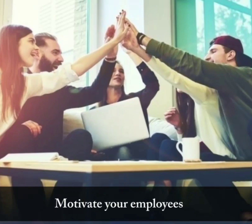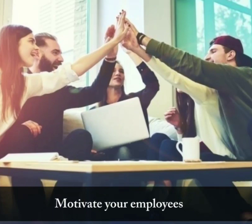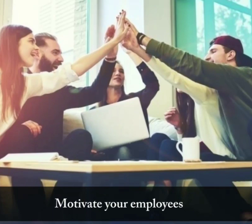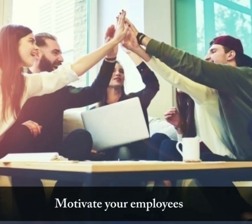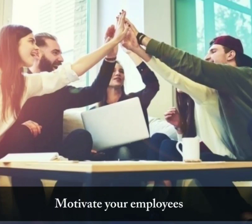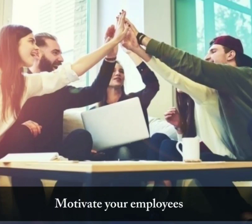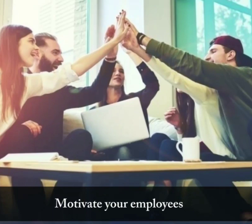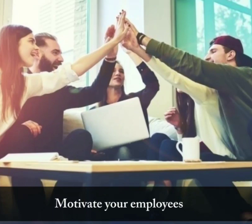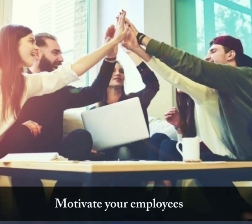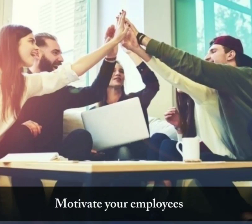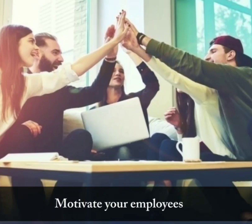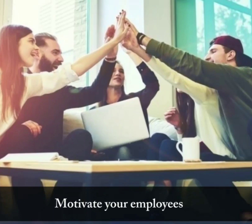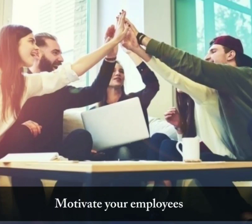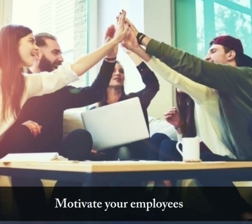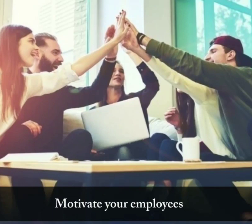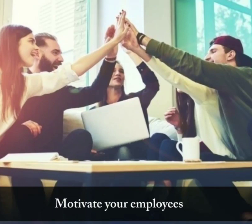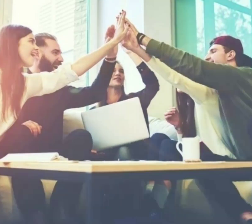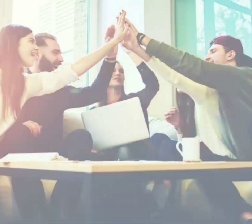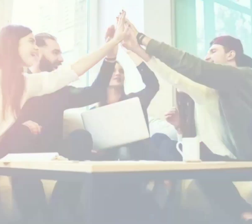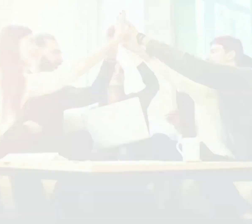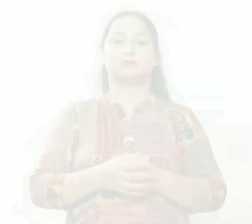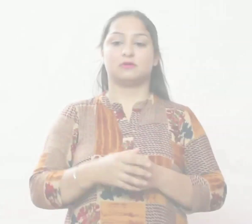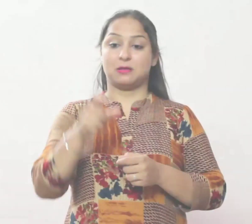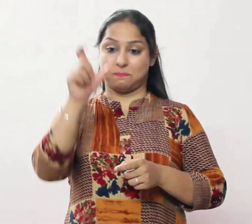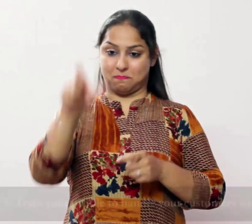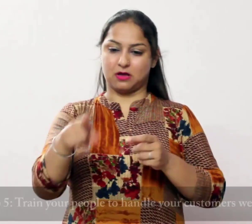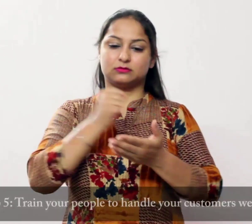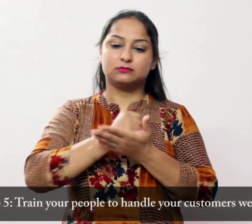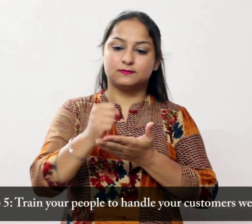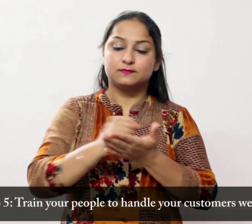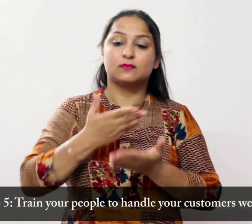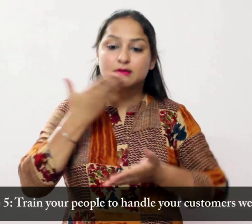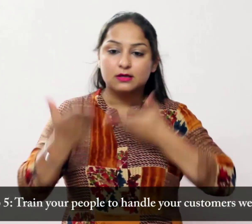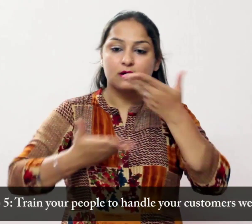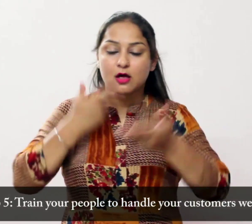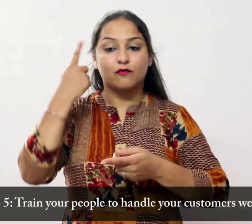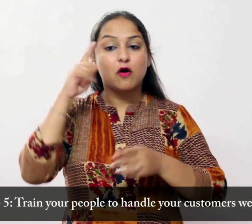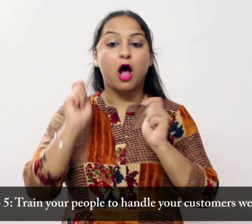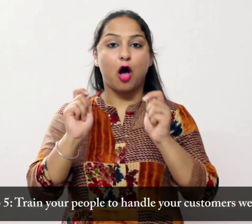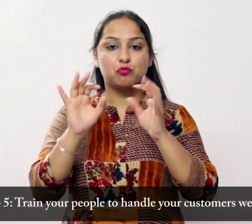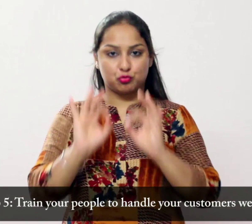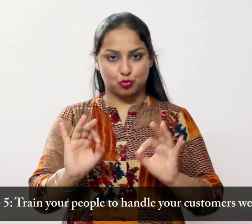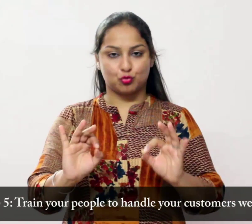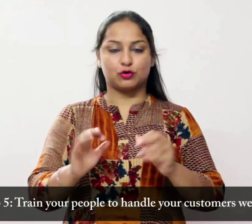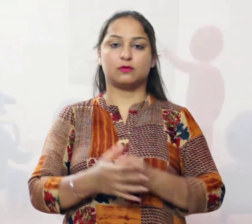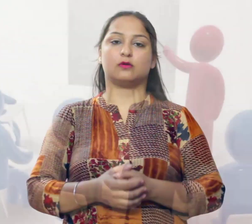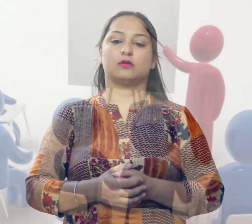चरण 5, अपने ग्राहकों को अच्छी तरह से संभालने के लिए अपने लोगों को प्रशिक्षित करें।